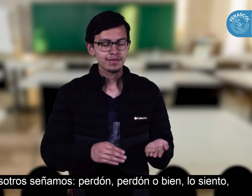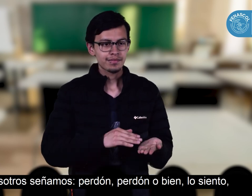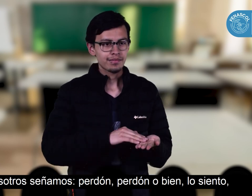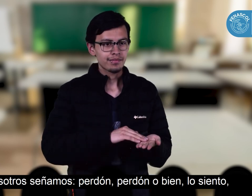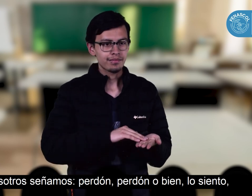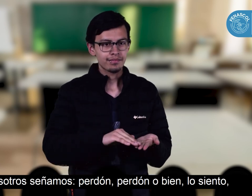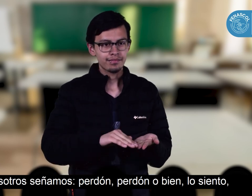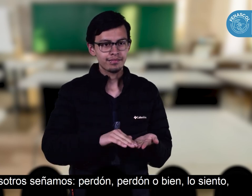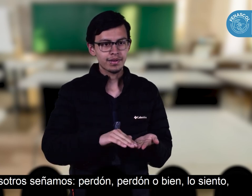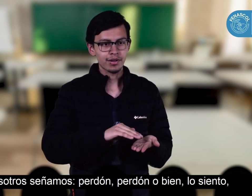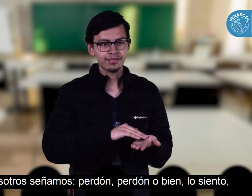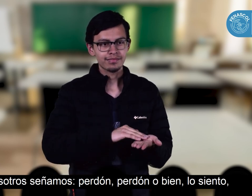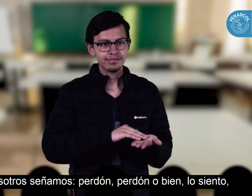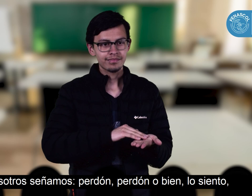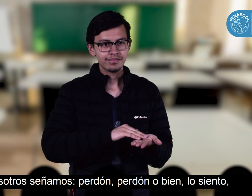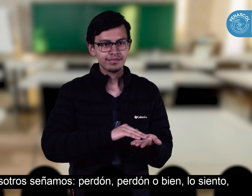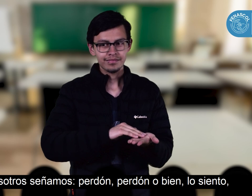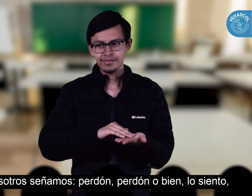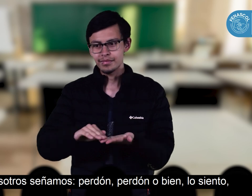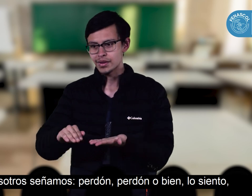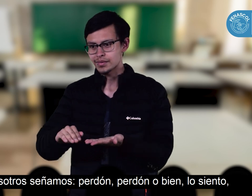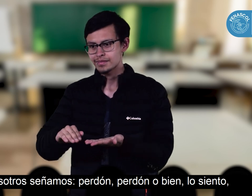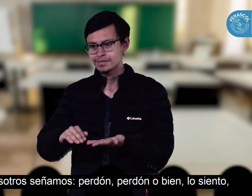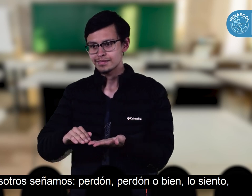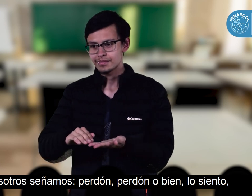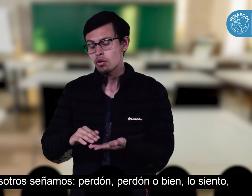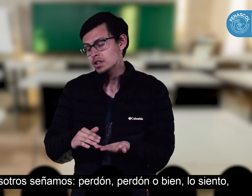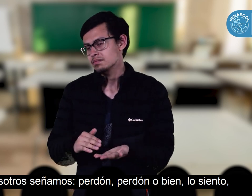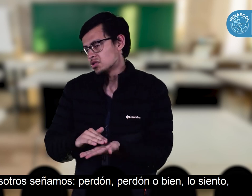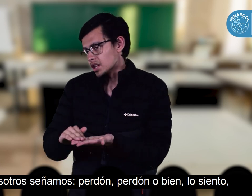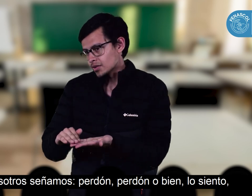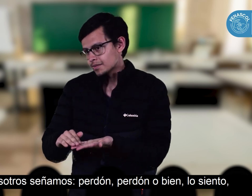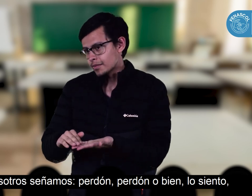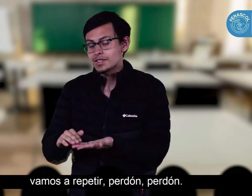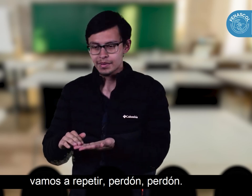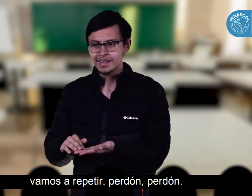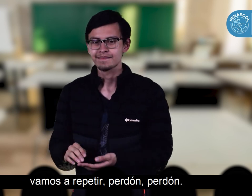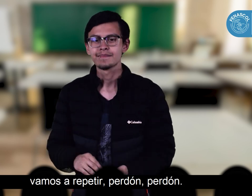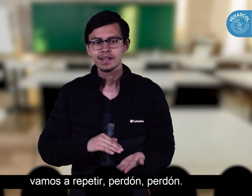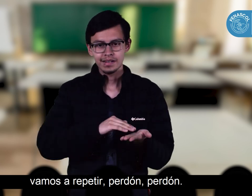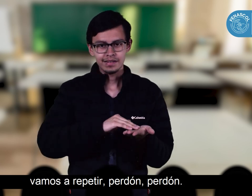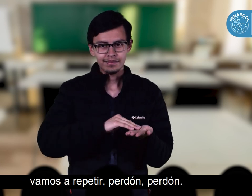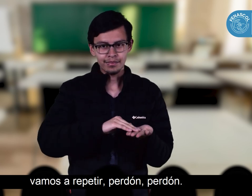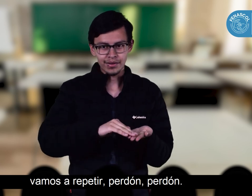perdo. Perdo. Vamos a repetir. Perdo.